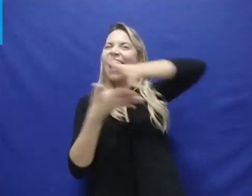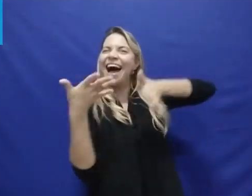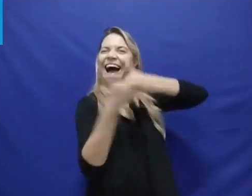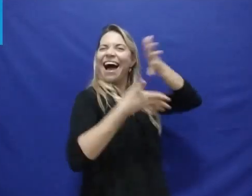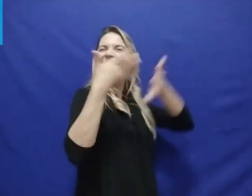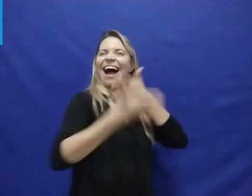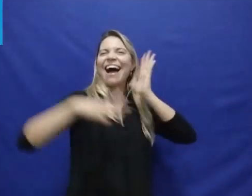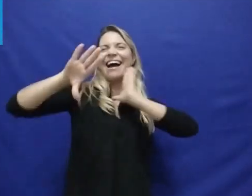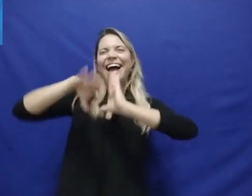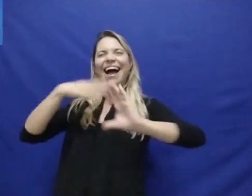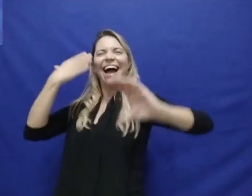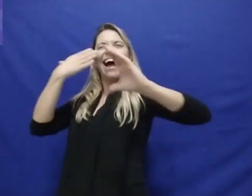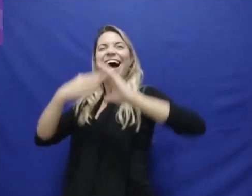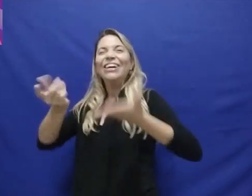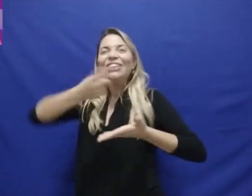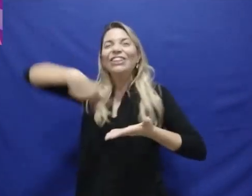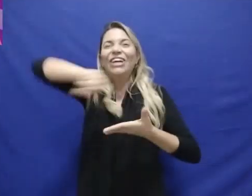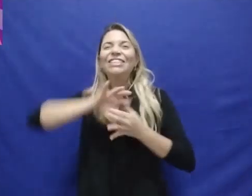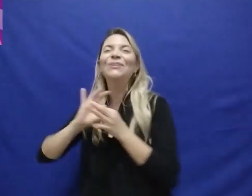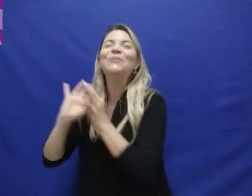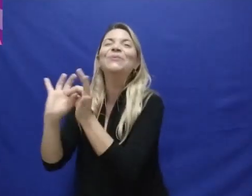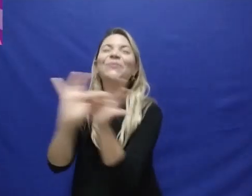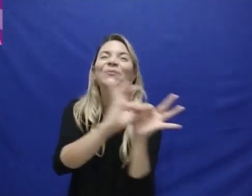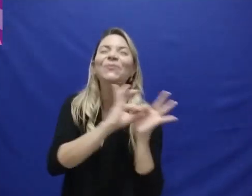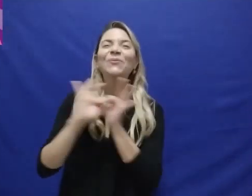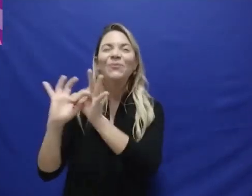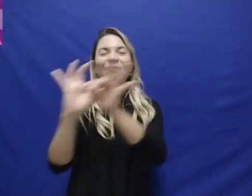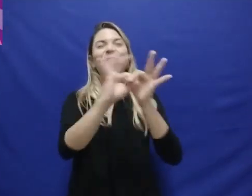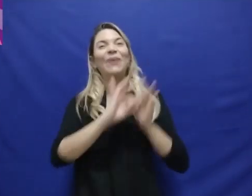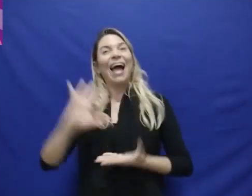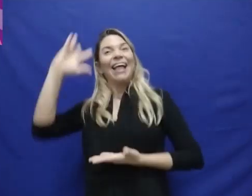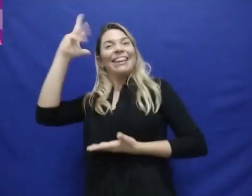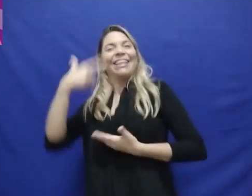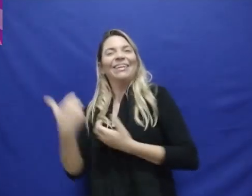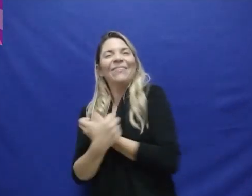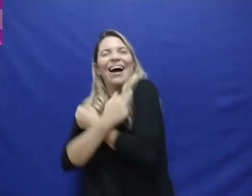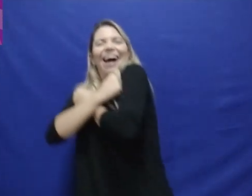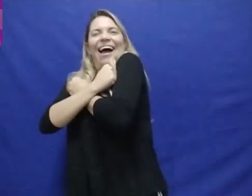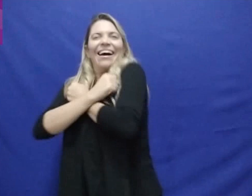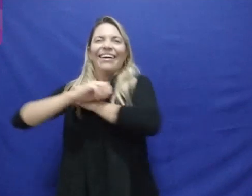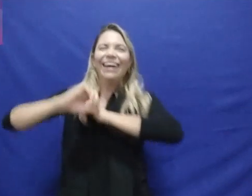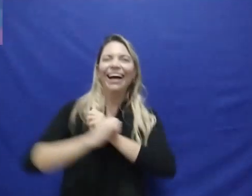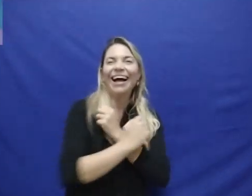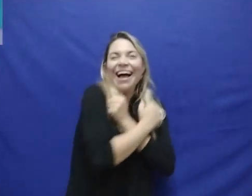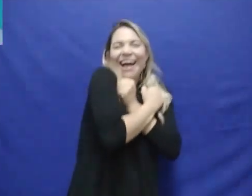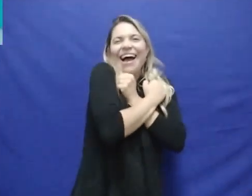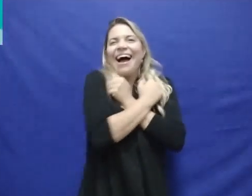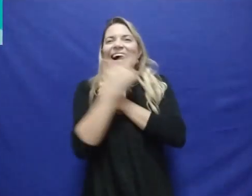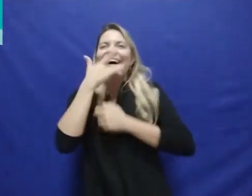tempo de dar as mãos, tempo de abraçar.